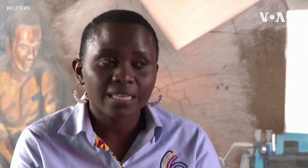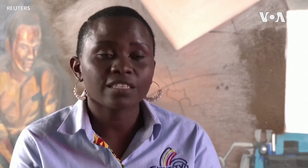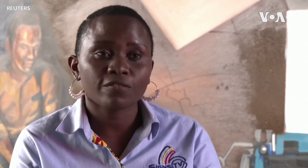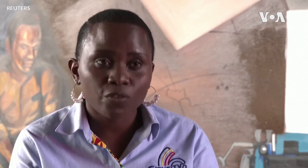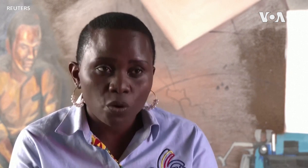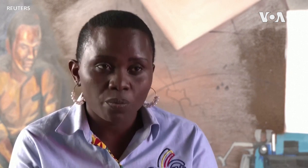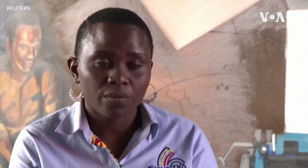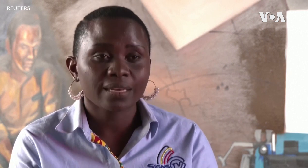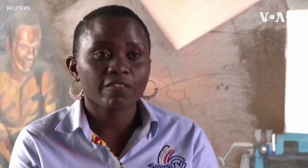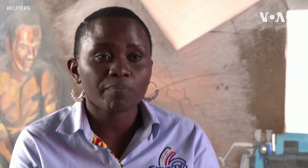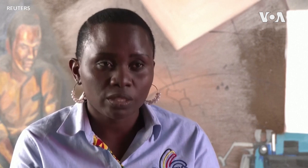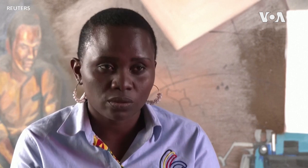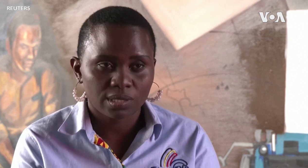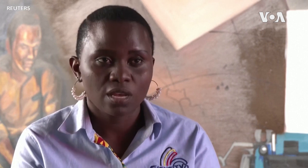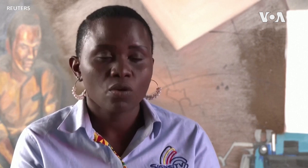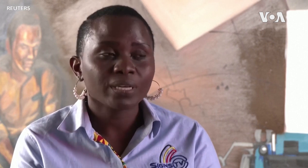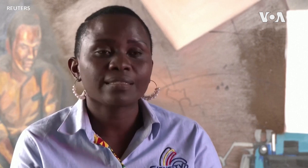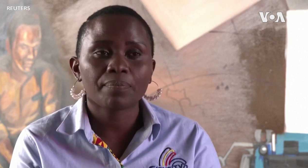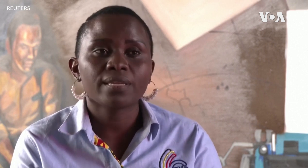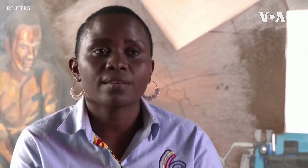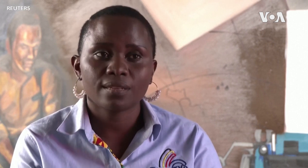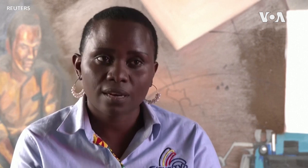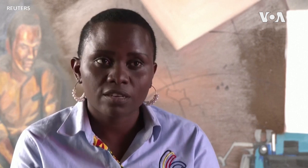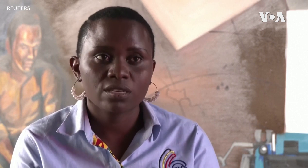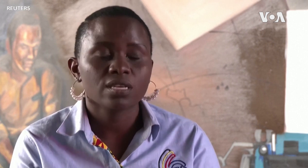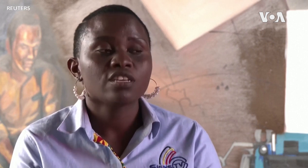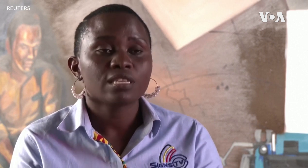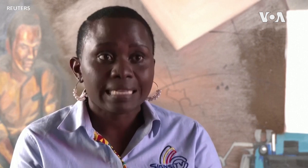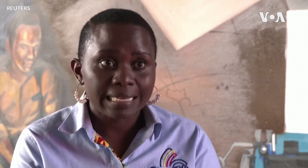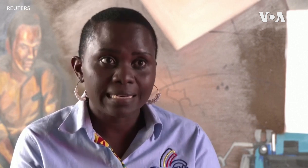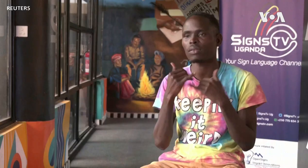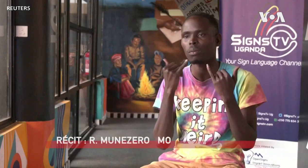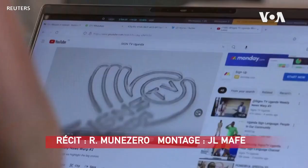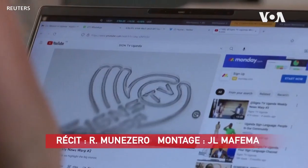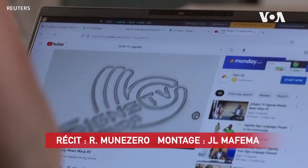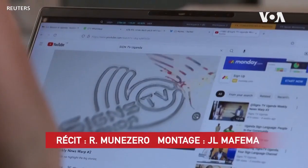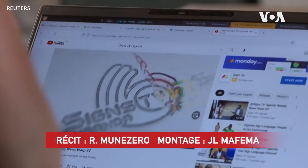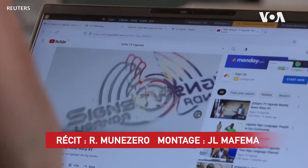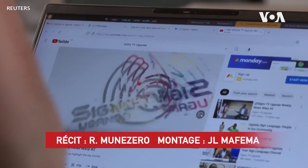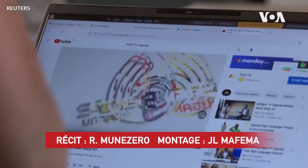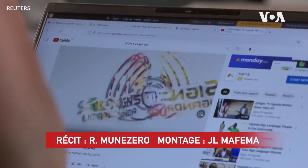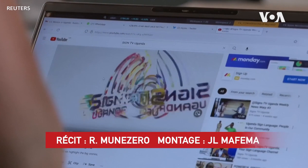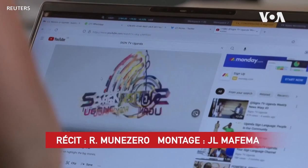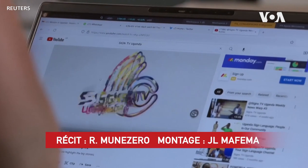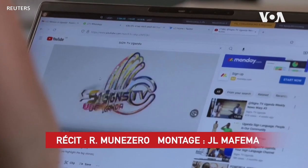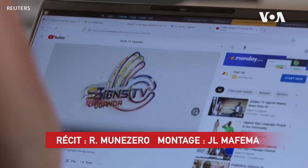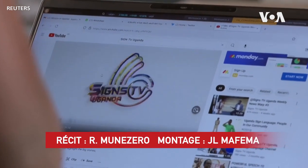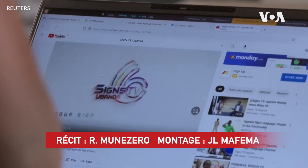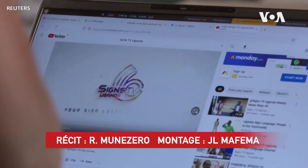qui informent les personnes sourdes de ce qui se passe dans le pays au quotidien. Jusqu'à présent, environ 800 téléspectateurs